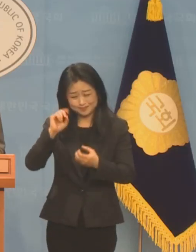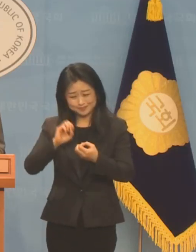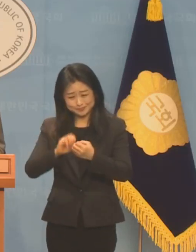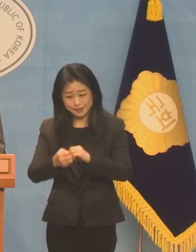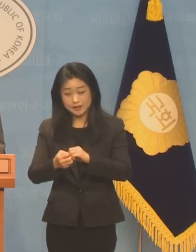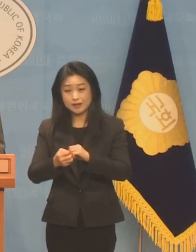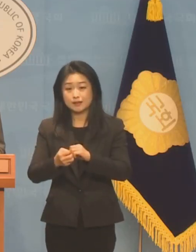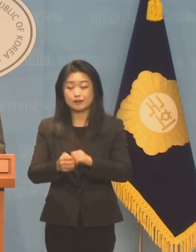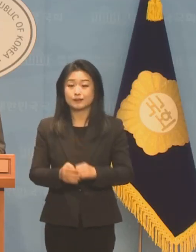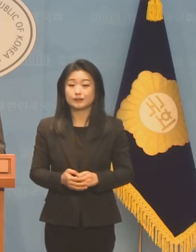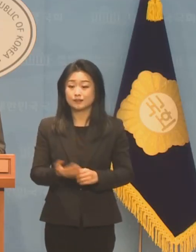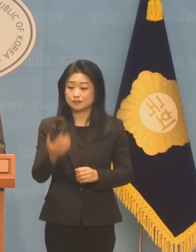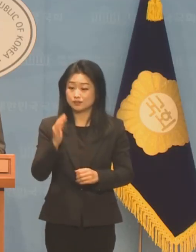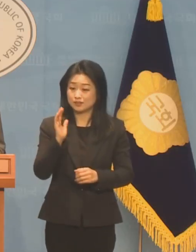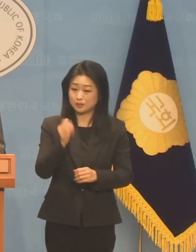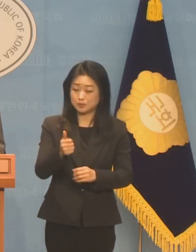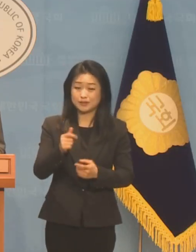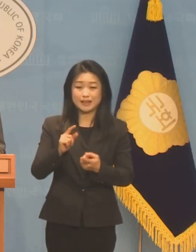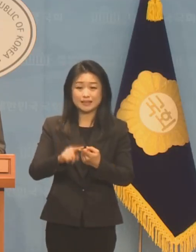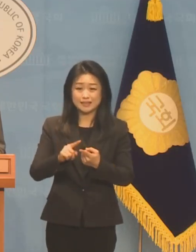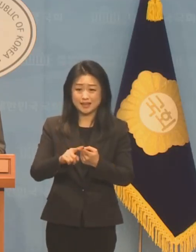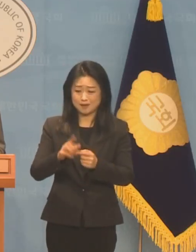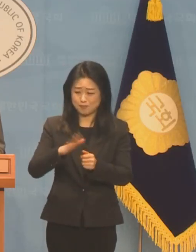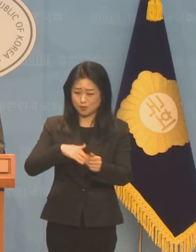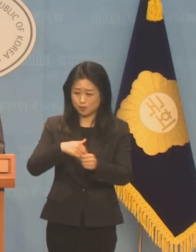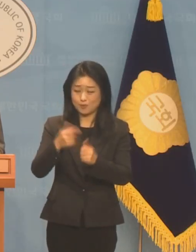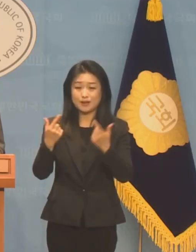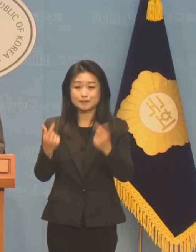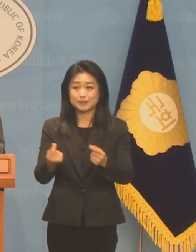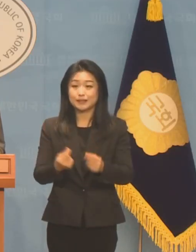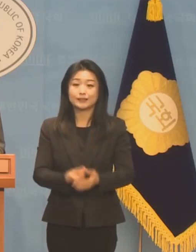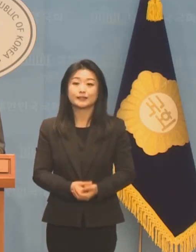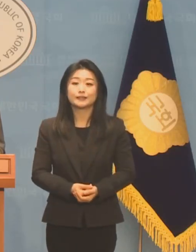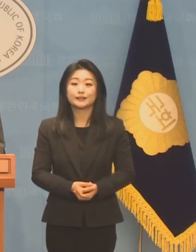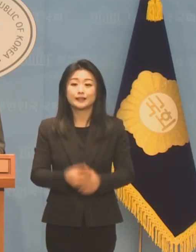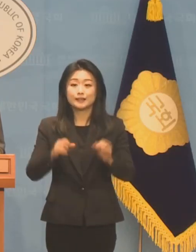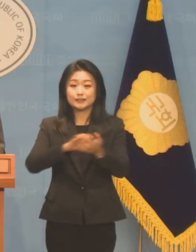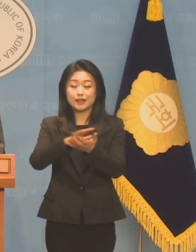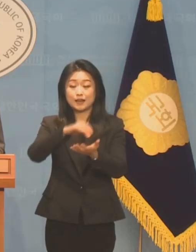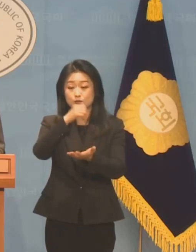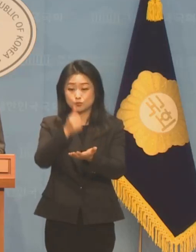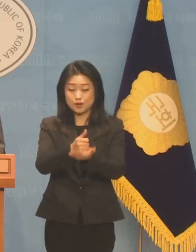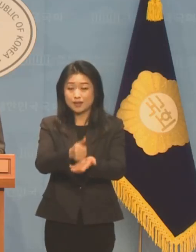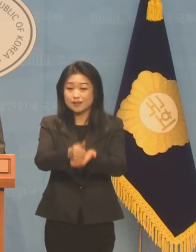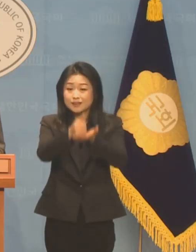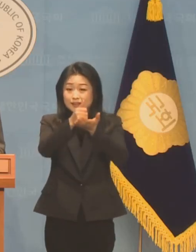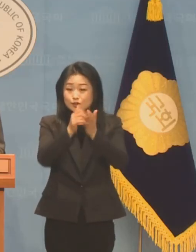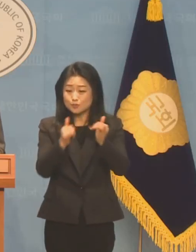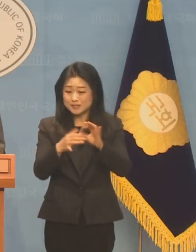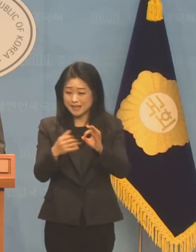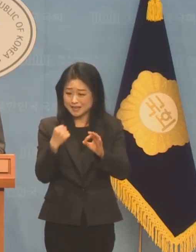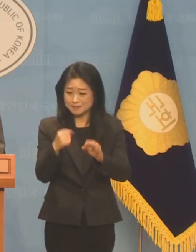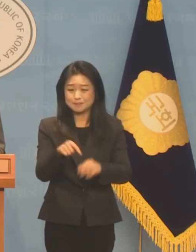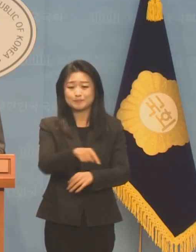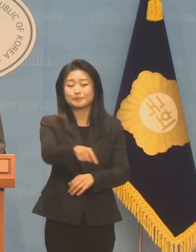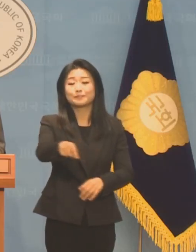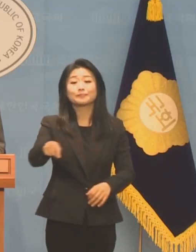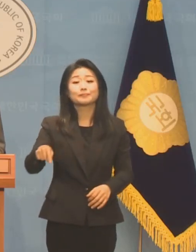되신 전직 대통령에 대한 모독입니다. 내란 수계를 떠받드는